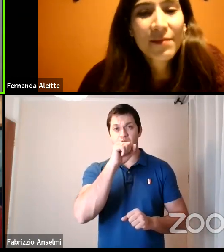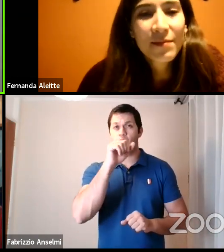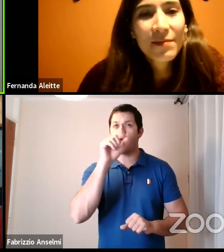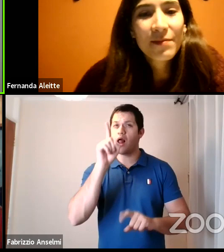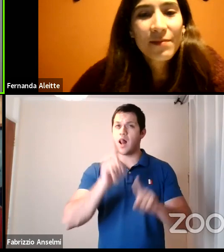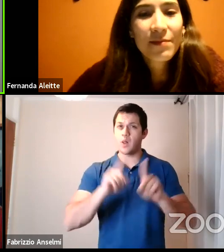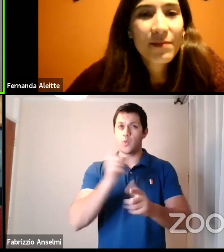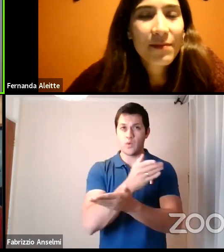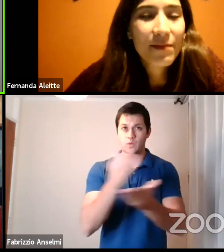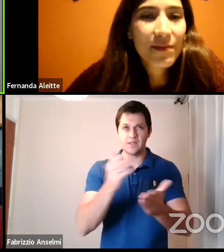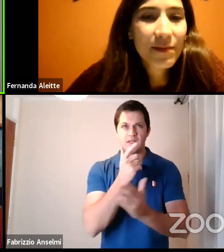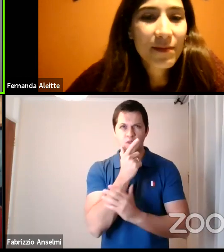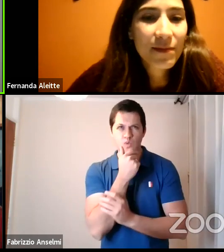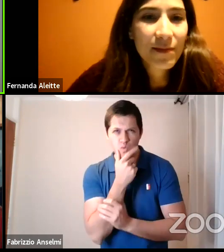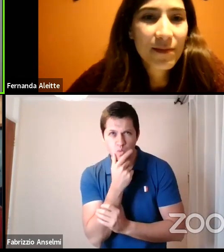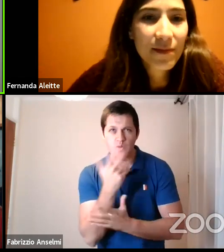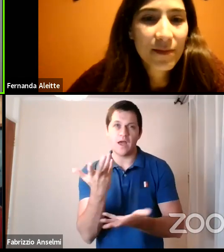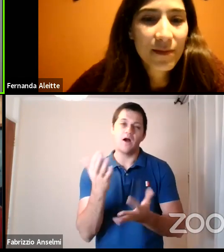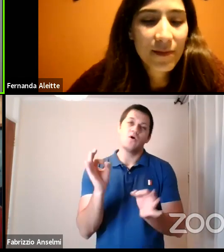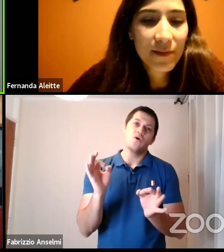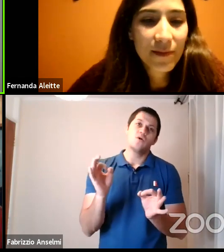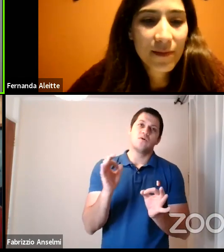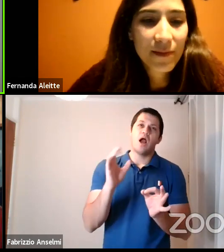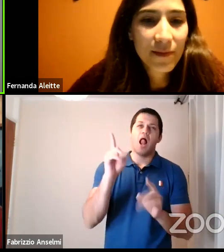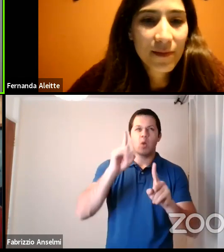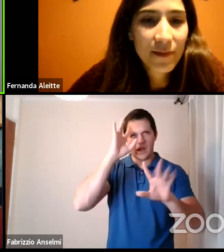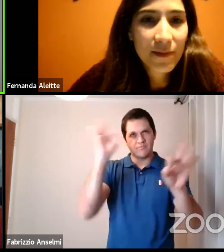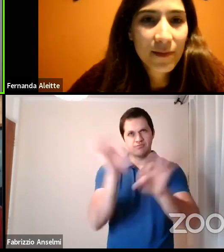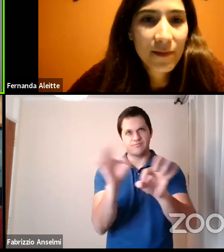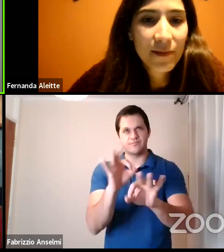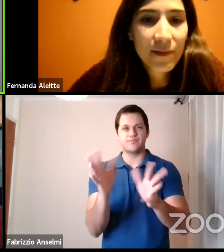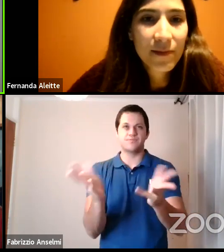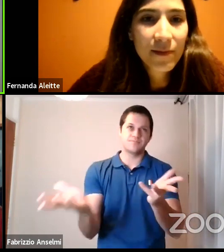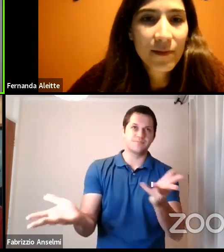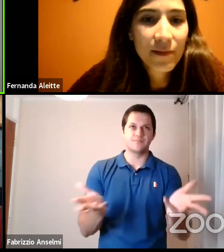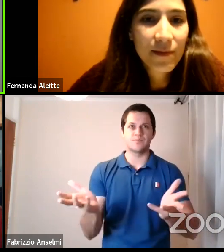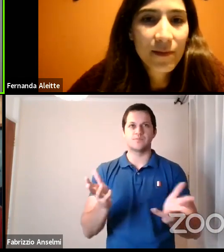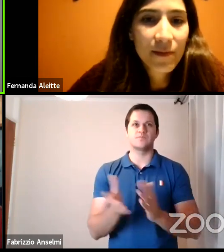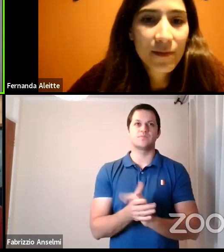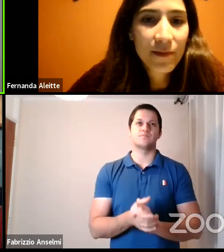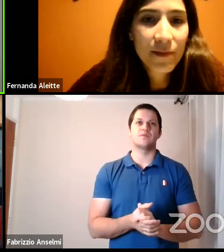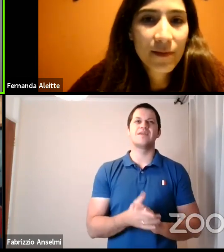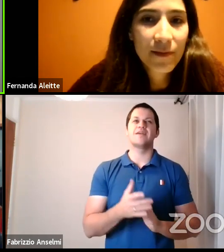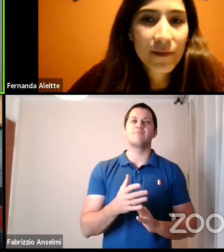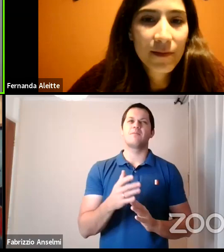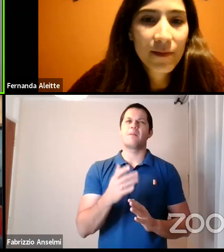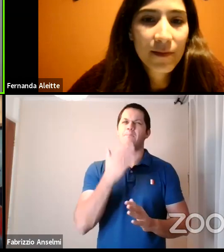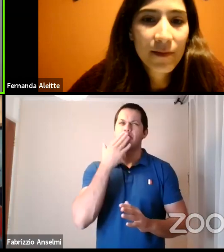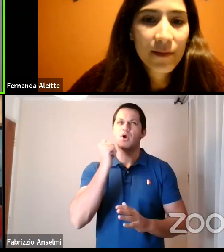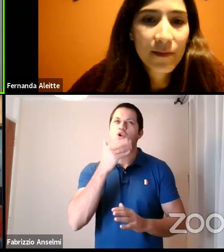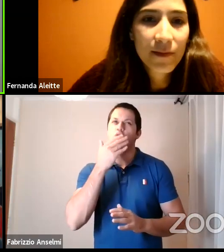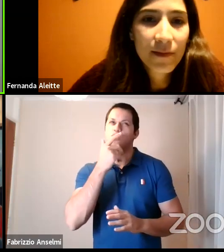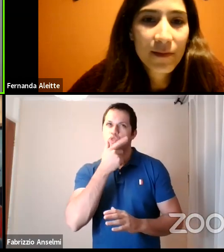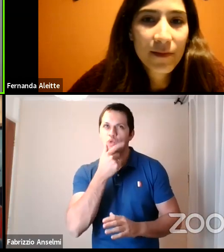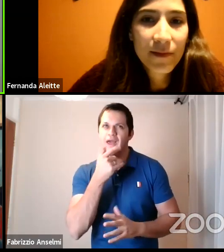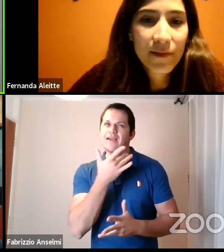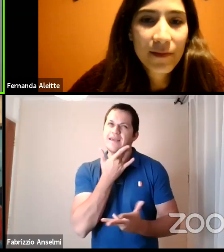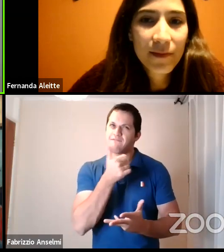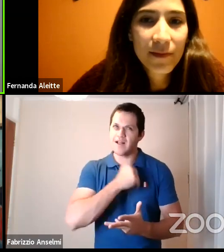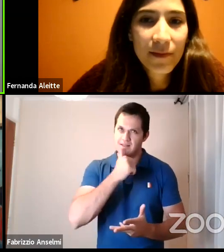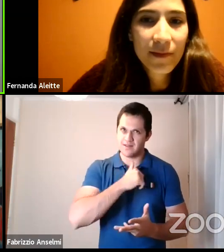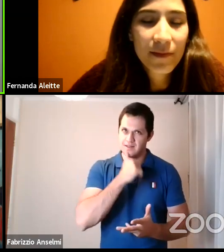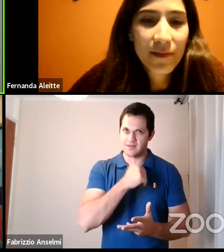¿Qué dudas les quedan todavía o qué recomendación pueden hacer? Prefiero la duda, ¿no? ¿Qué dudas les quedan todavía? Porque al parecer esto no está hecho. Todavía quedan